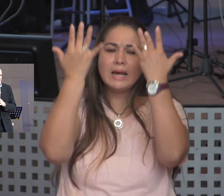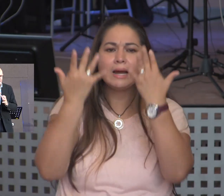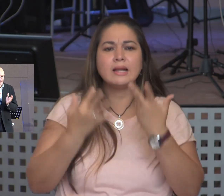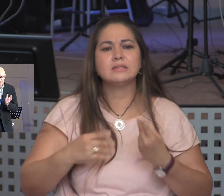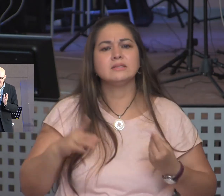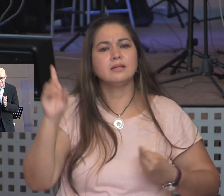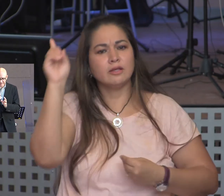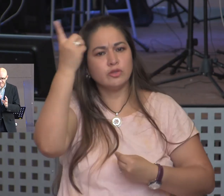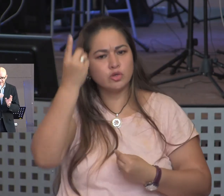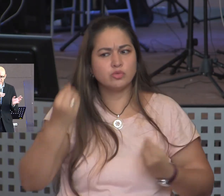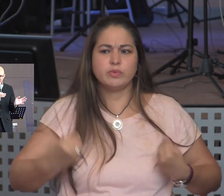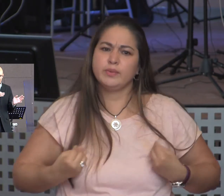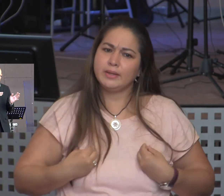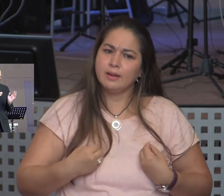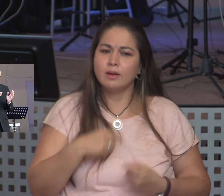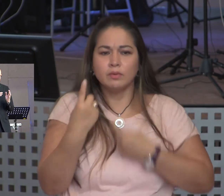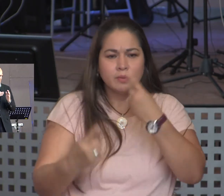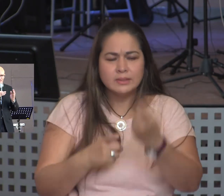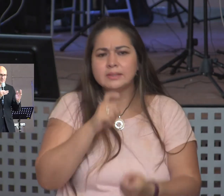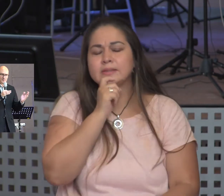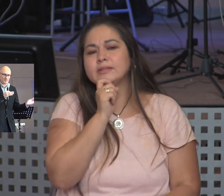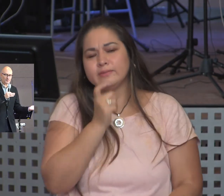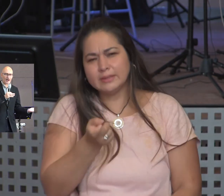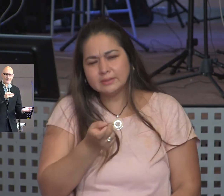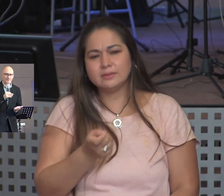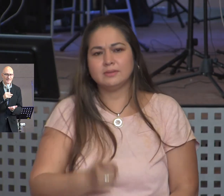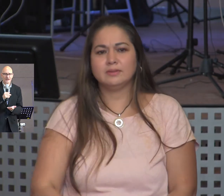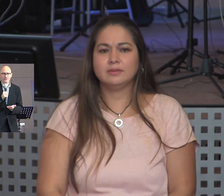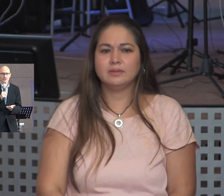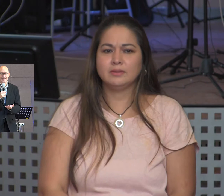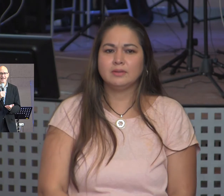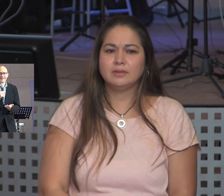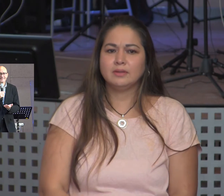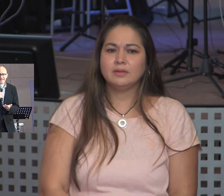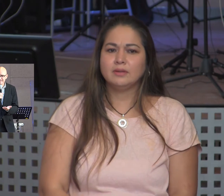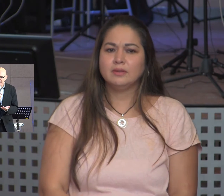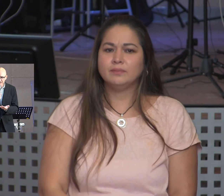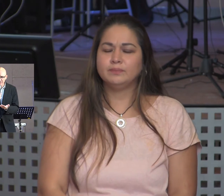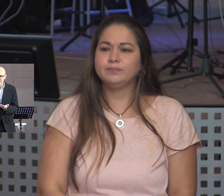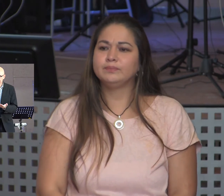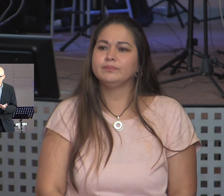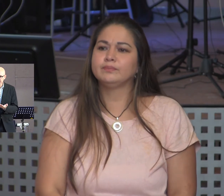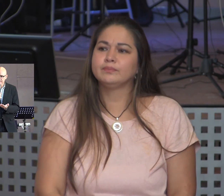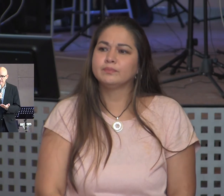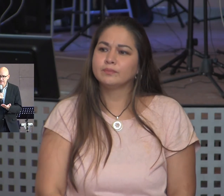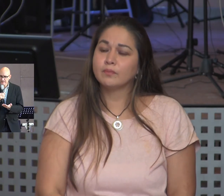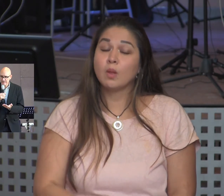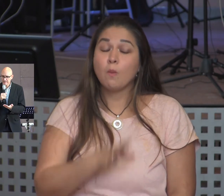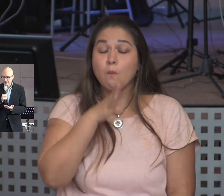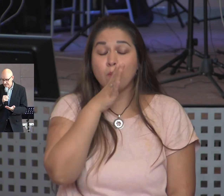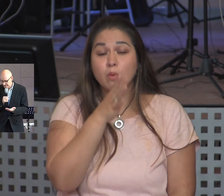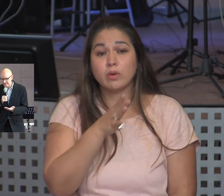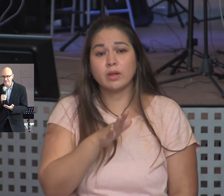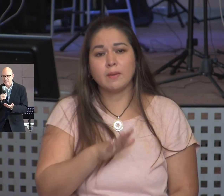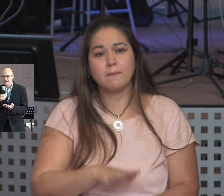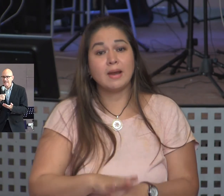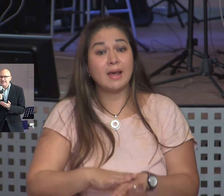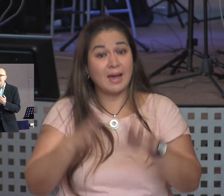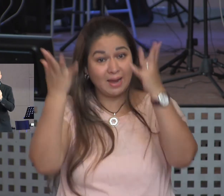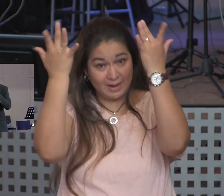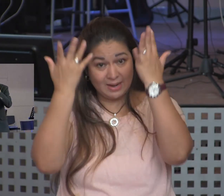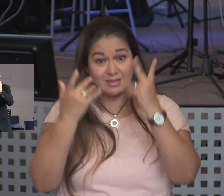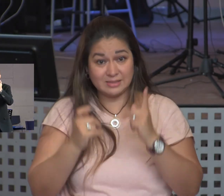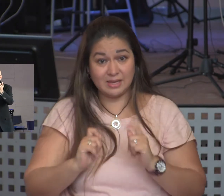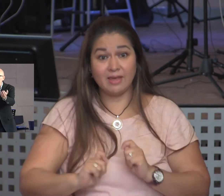la gracia de Dios se entiende siempre bajo la plataforma de la salvación. Y es,